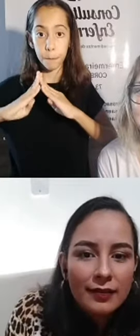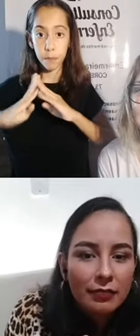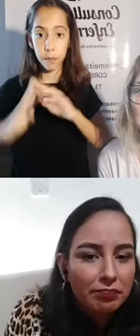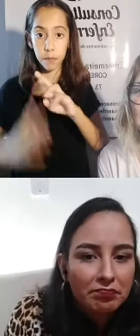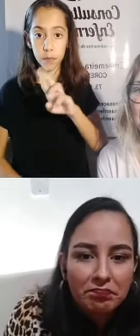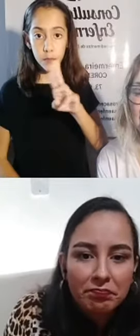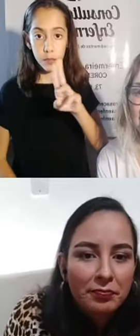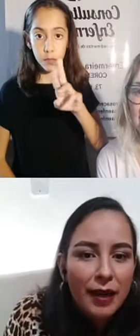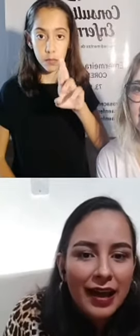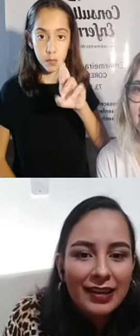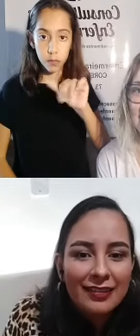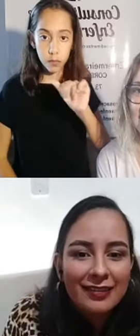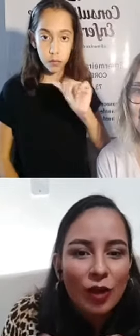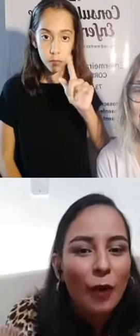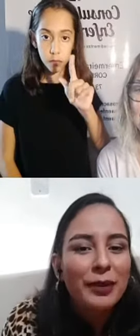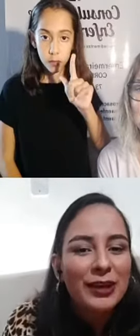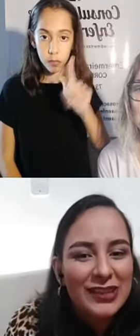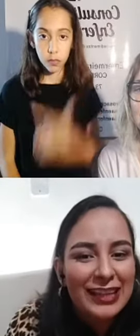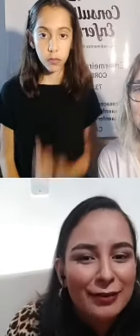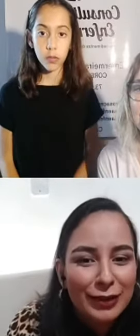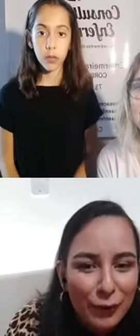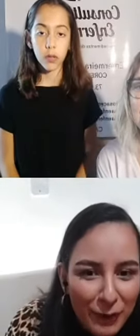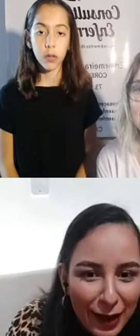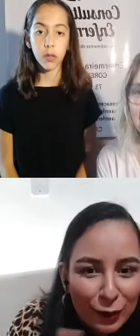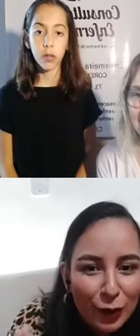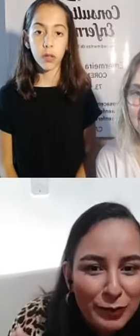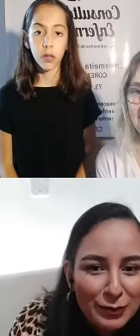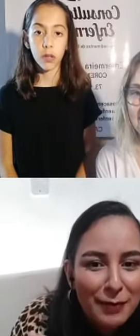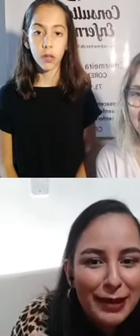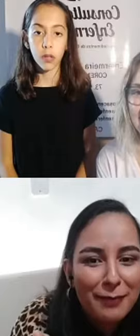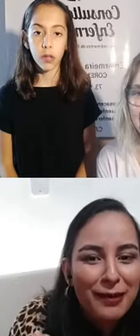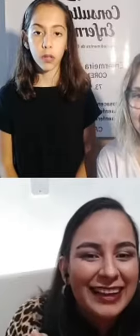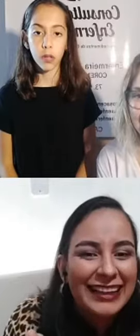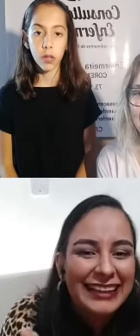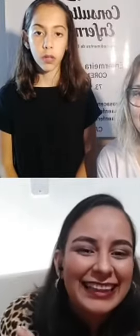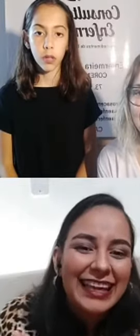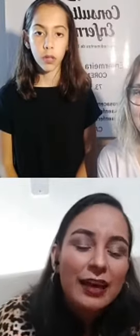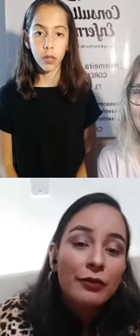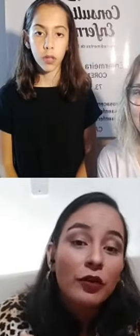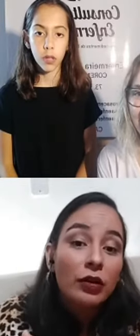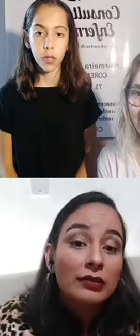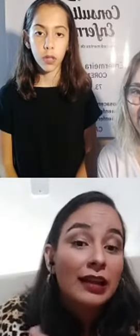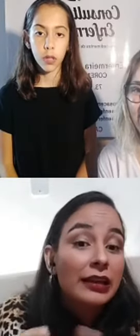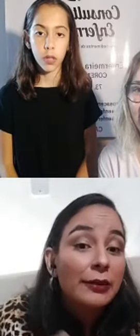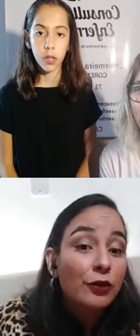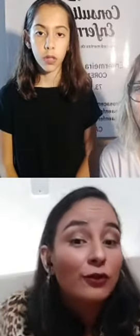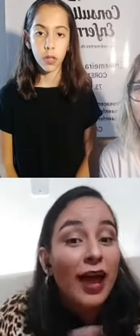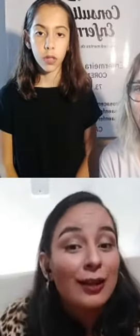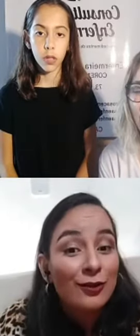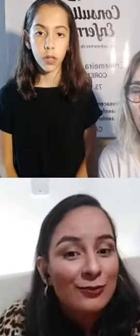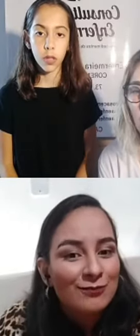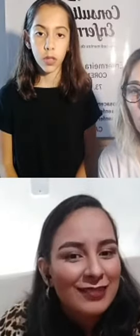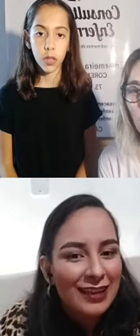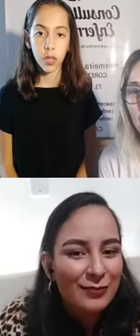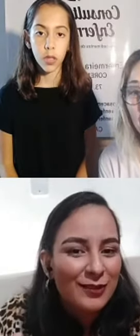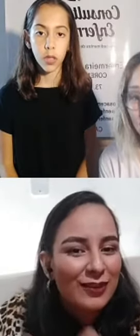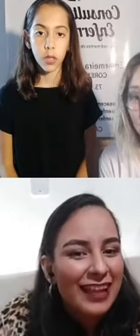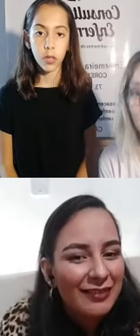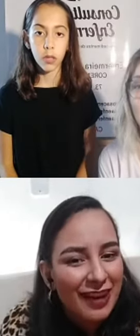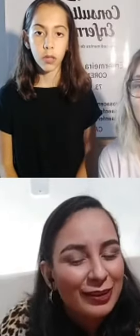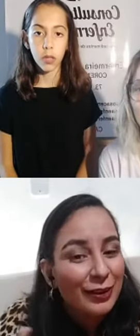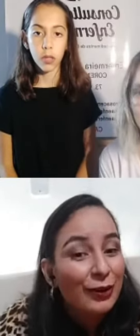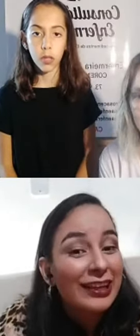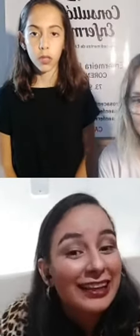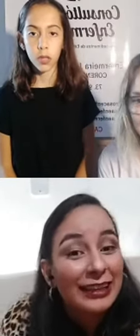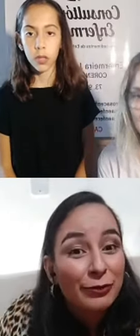mais top que eu tinha na vida, vou pegar o top de minha amiga Paula ali, foi ter livros velhos que as pessoas